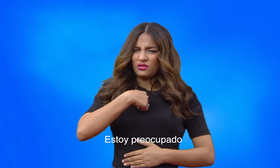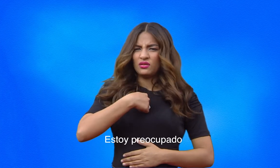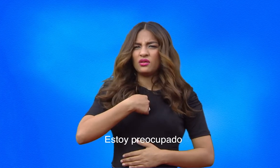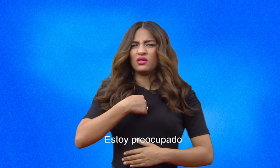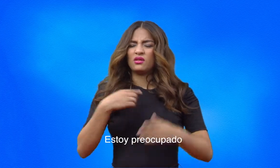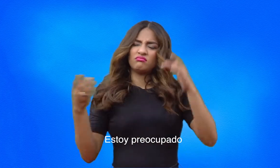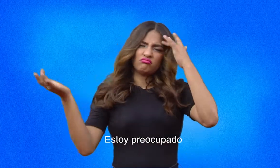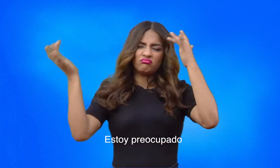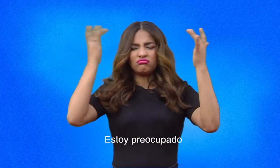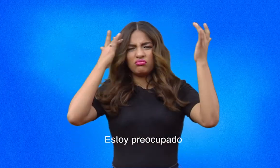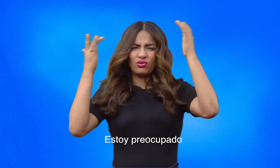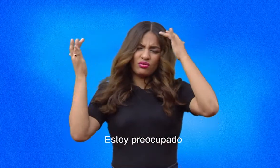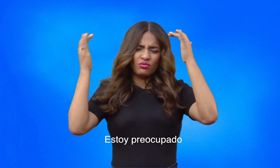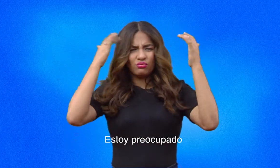Estoy preocupado.